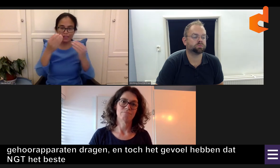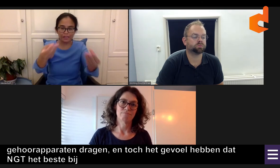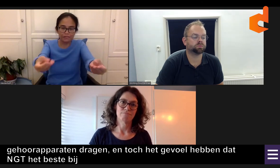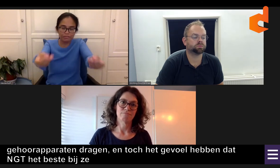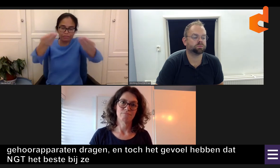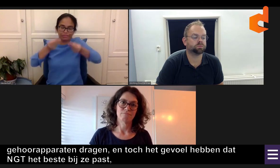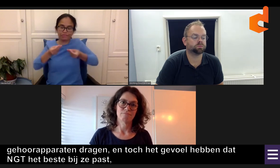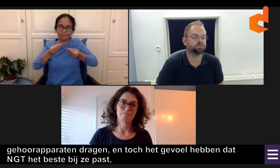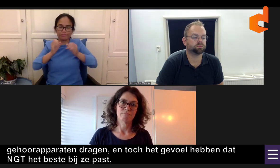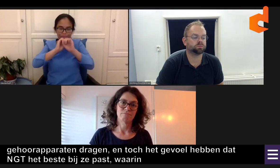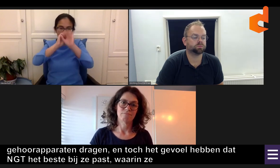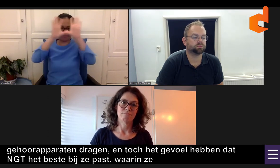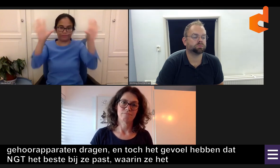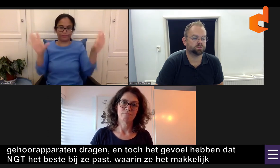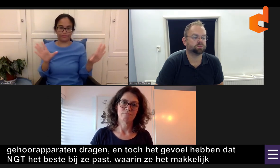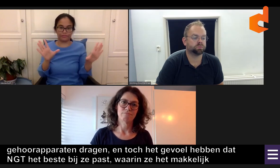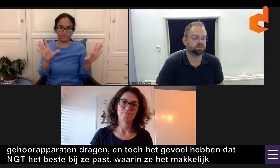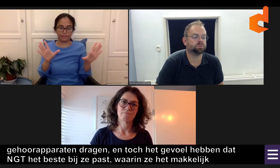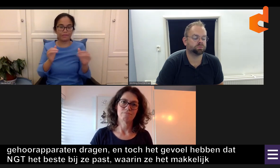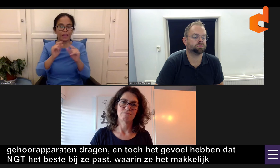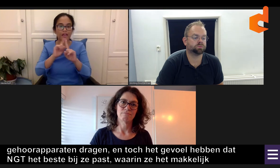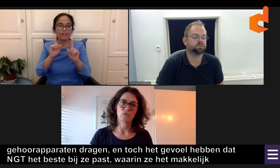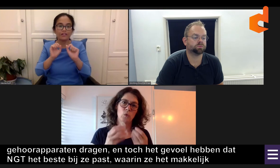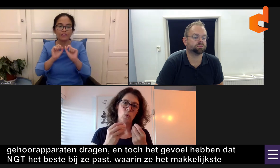makkelijkste zichzelf kunnen uiten en informatie.